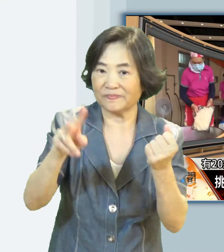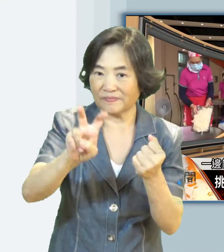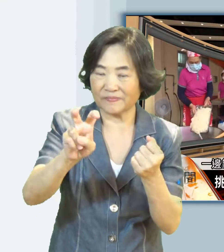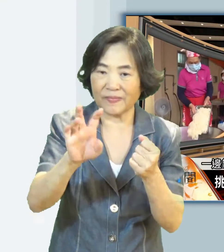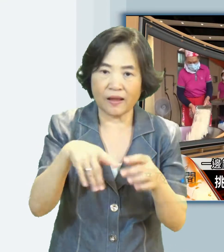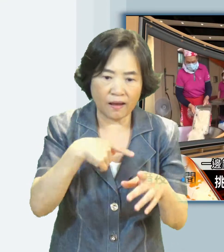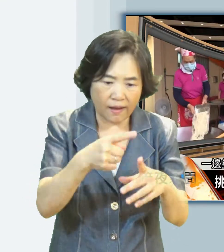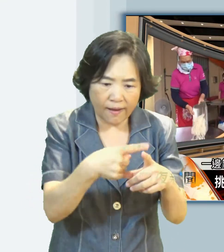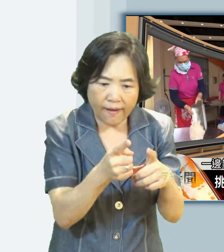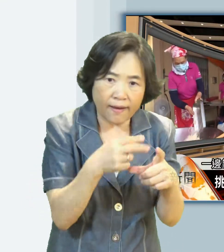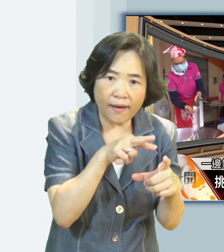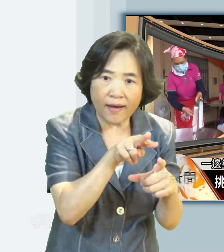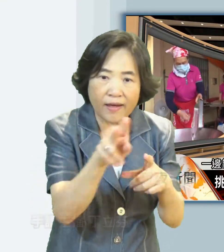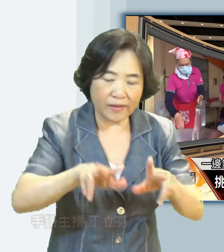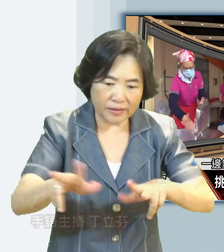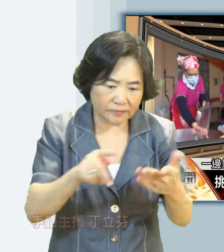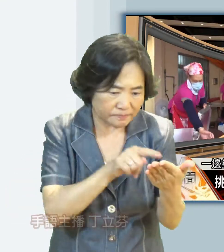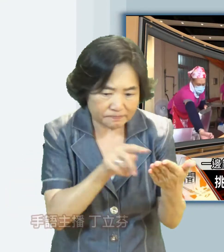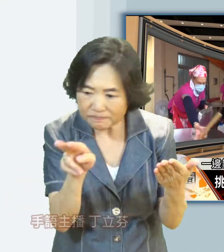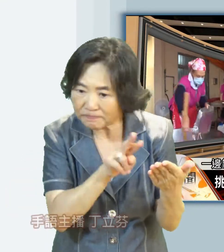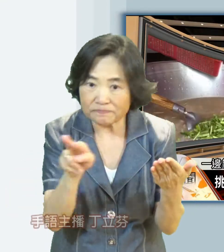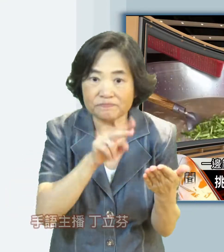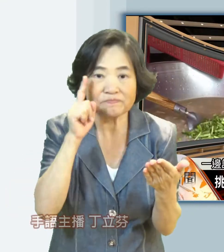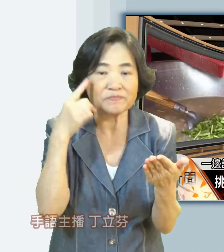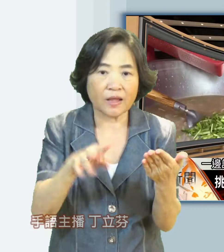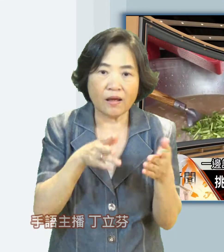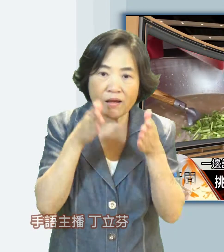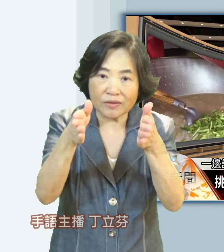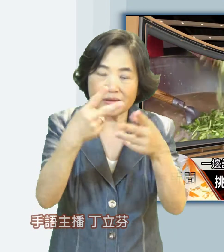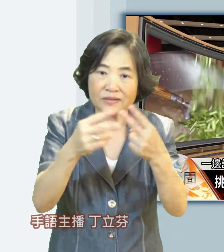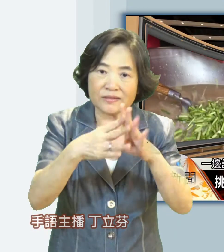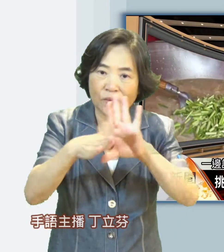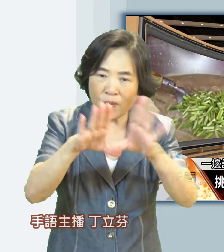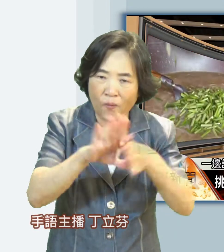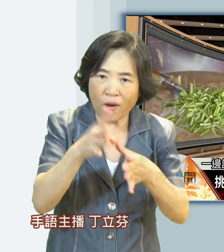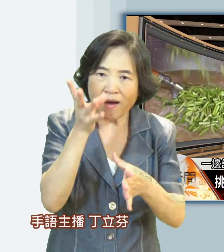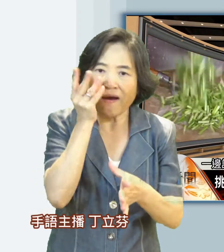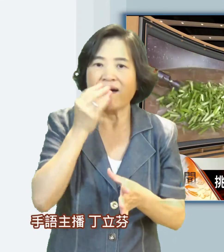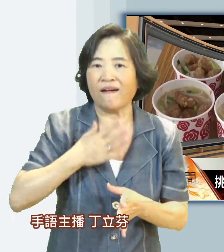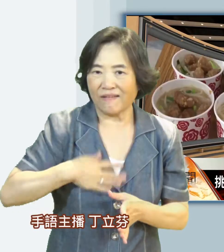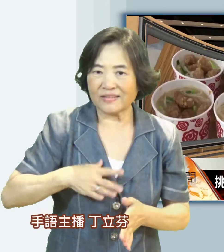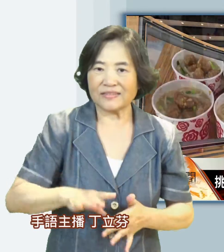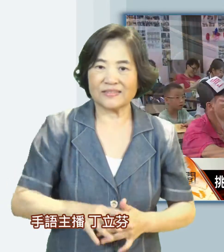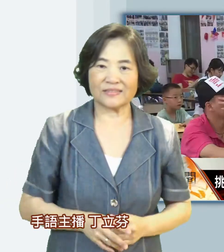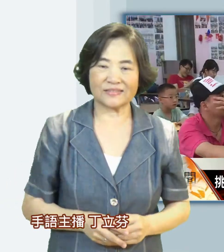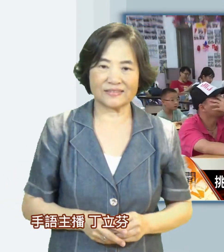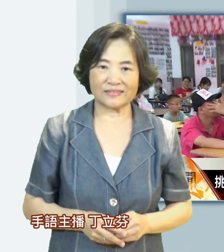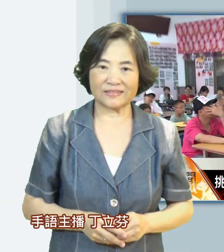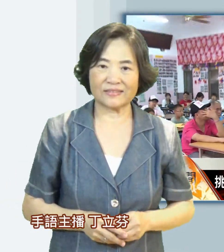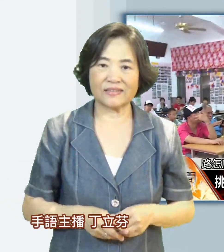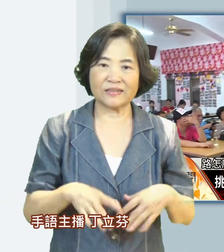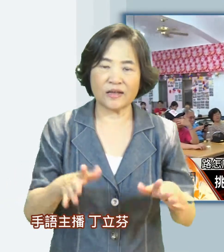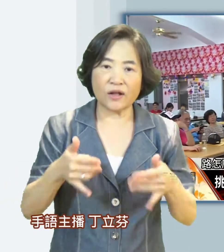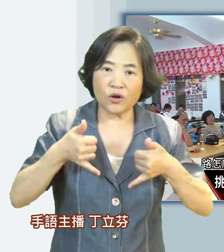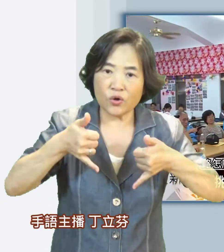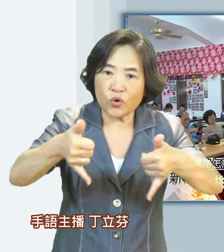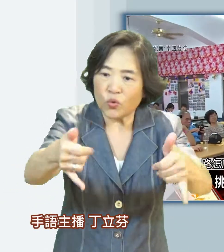战，一片款几百斤同地图来天向，一片来凝视客种文化。